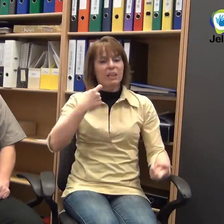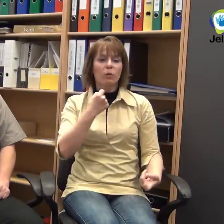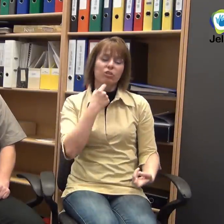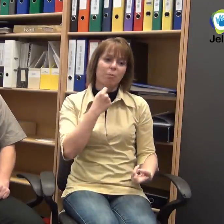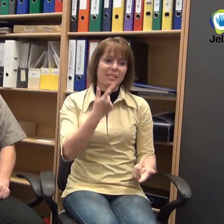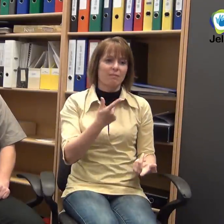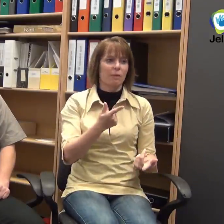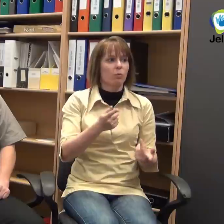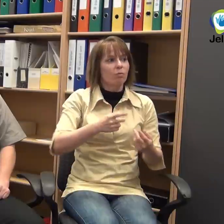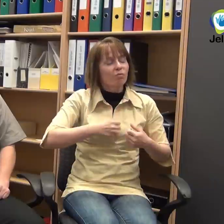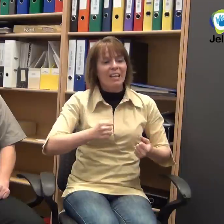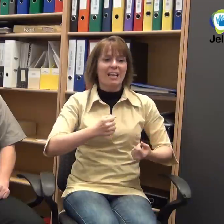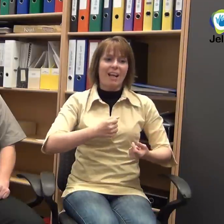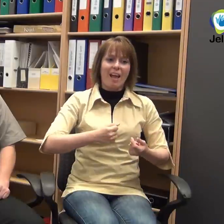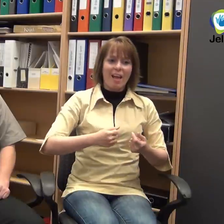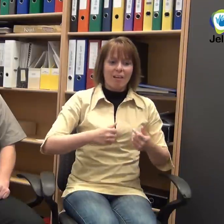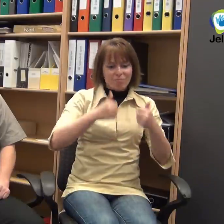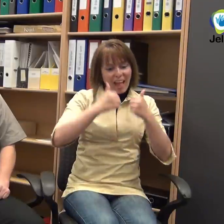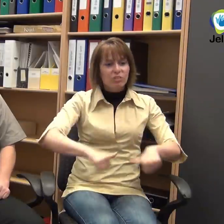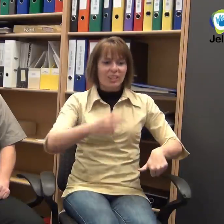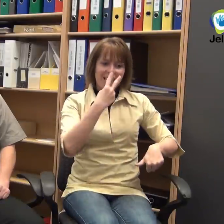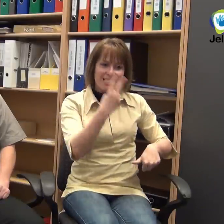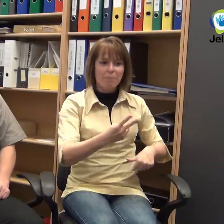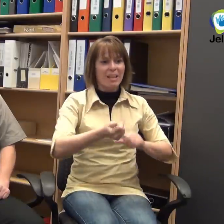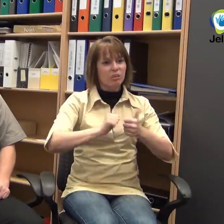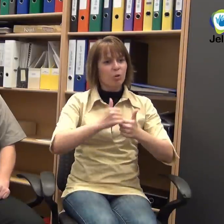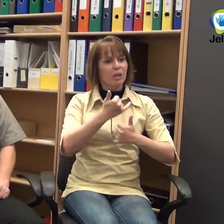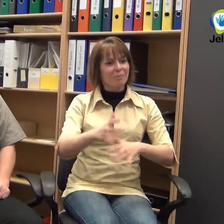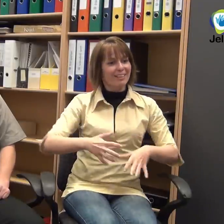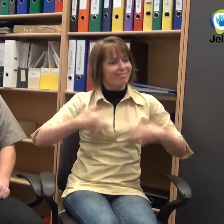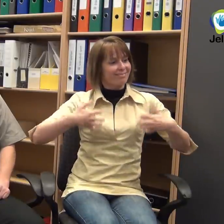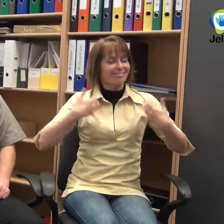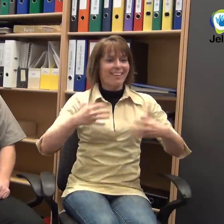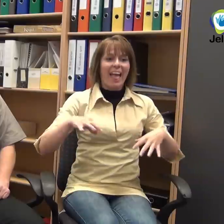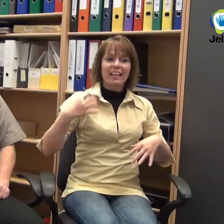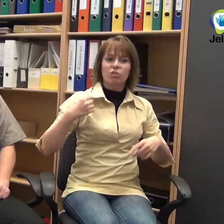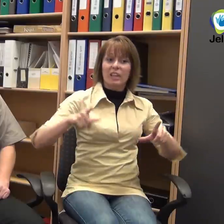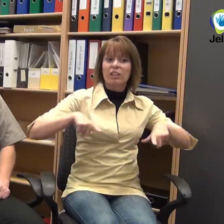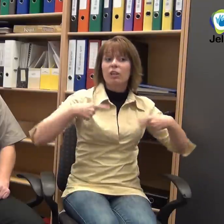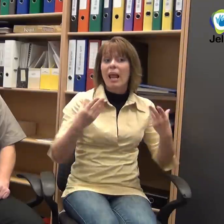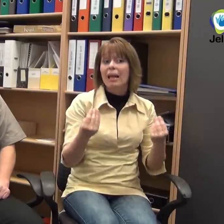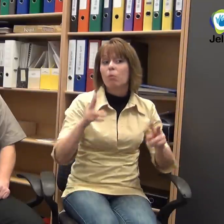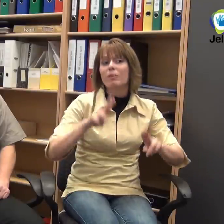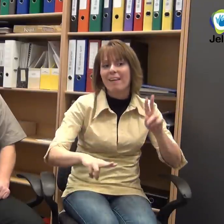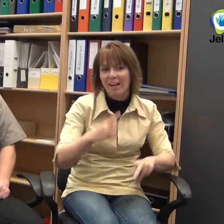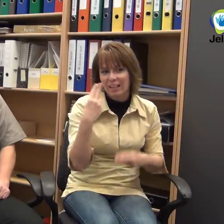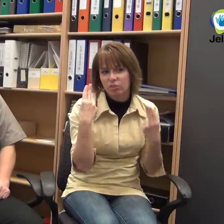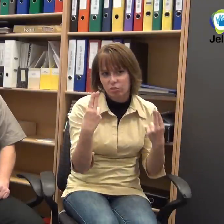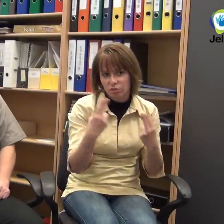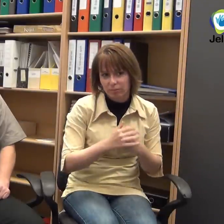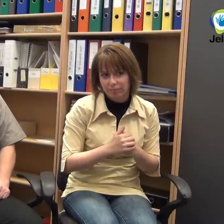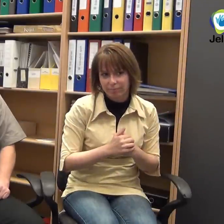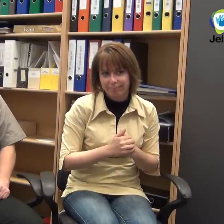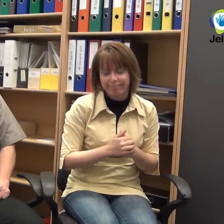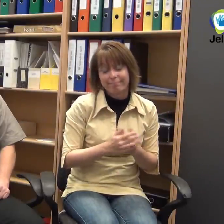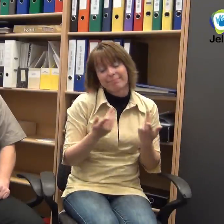egységes szemléletére, sportolására és az egészséges életmódra való nevelésre. Jelen